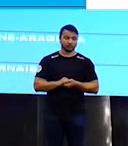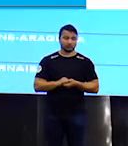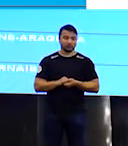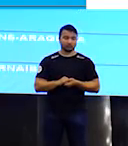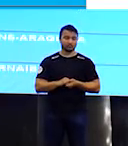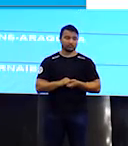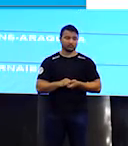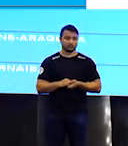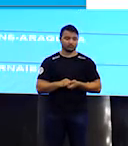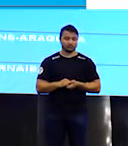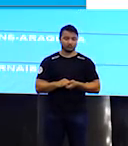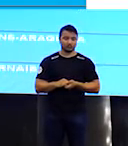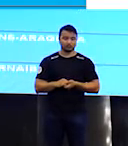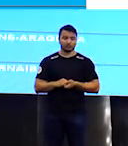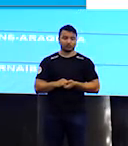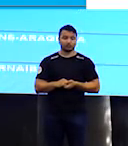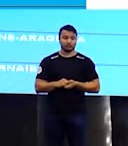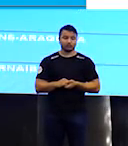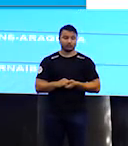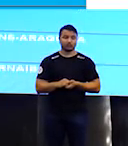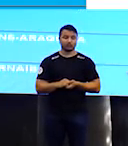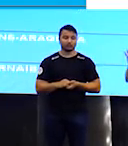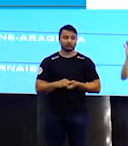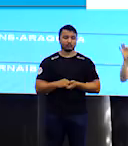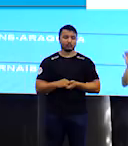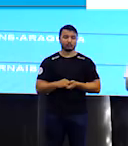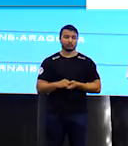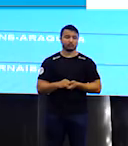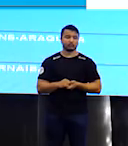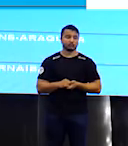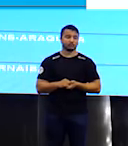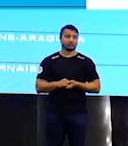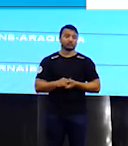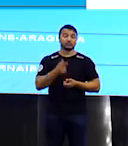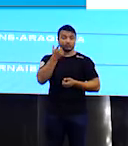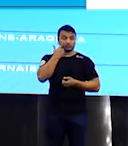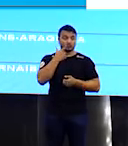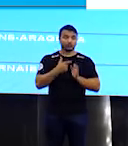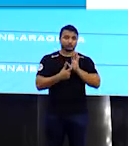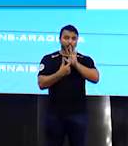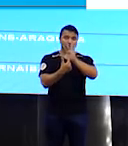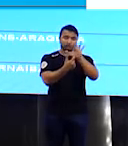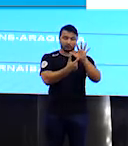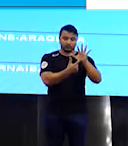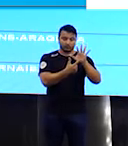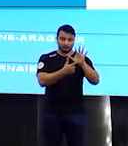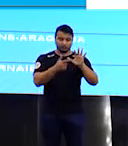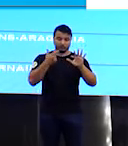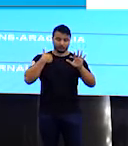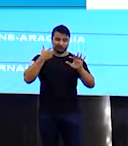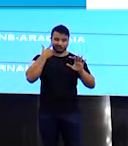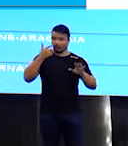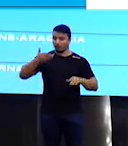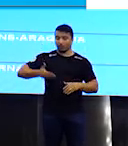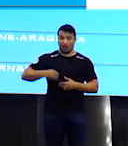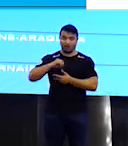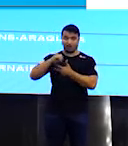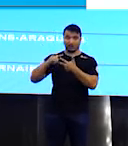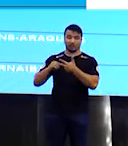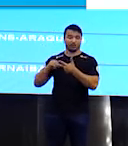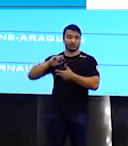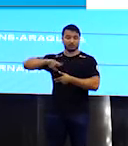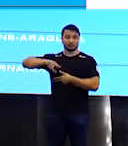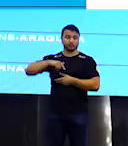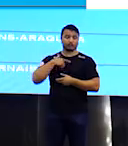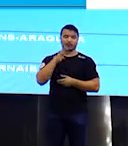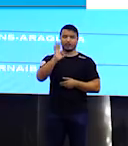Volta só um, pronto. Pessoal, isso aqui é prova de Enem. Ele não vai pedir